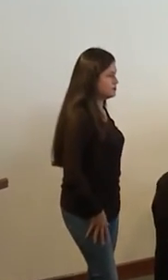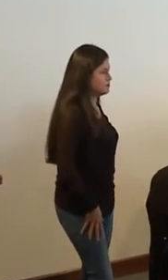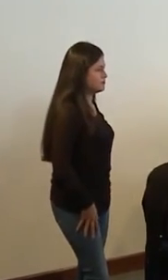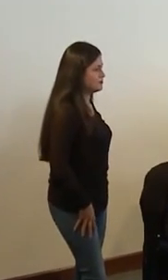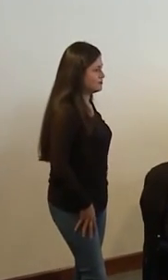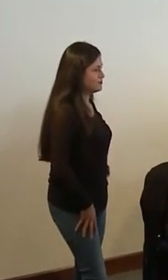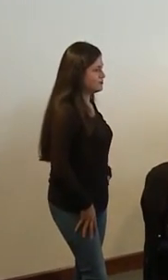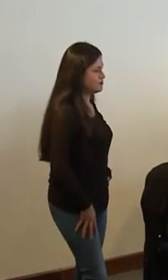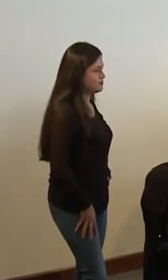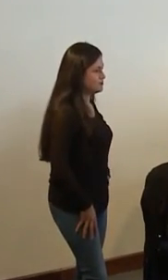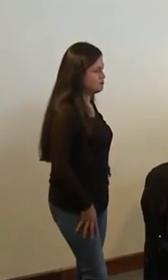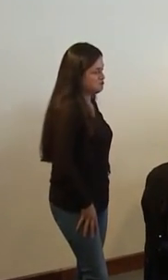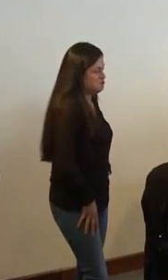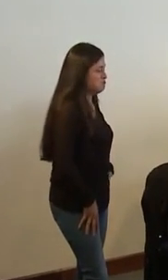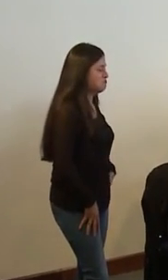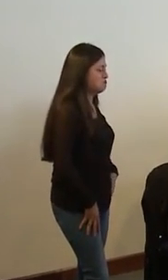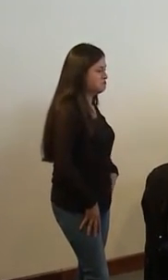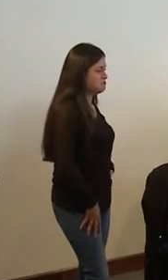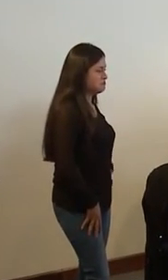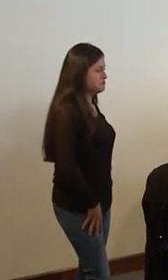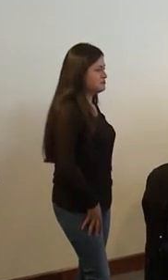Como ven,